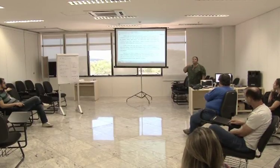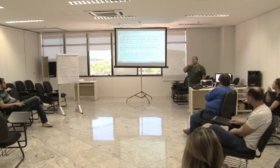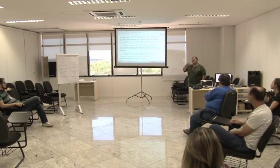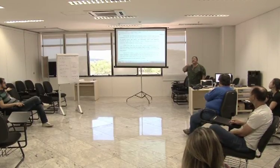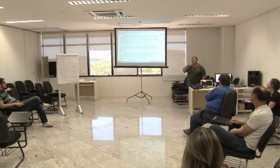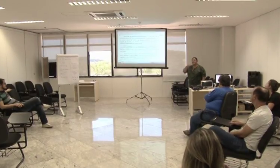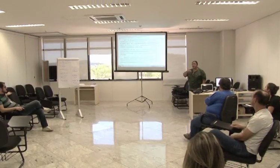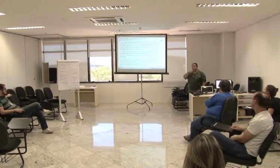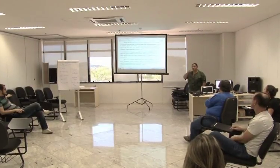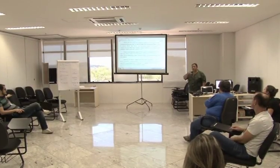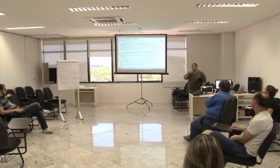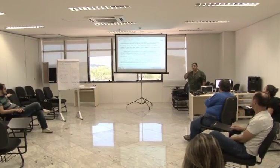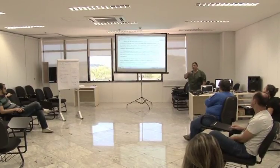Nem tanto.